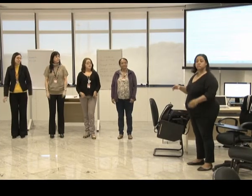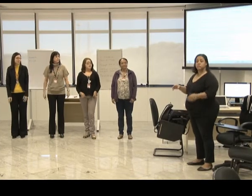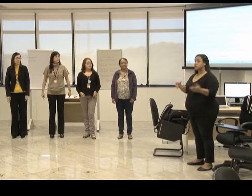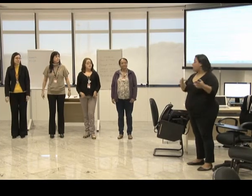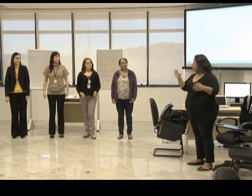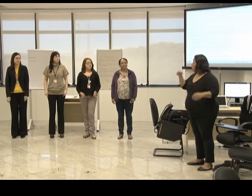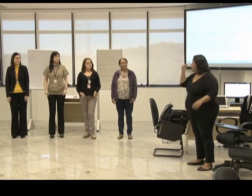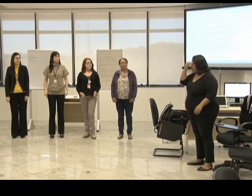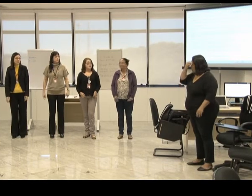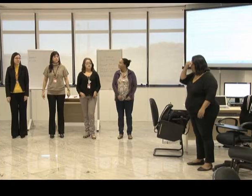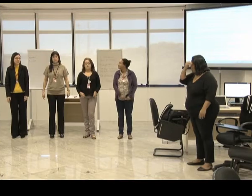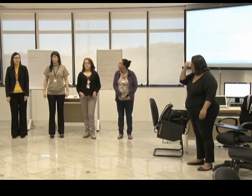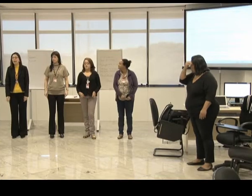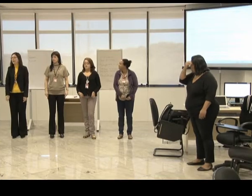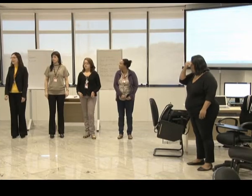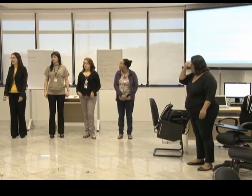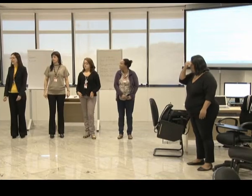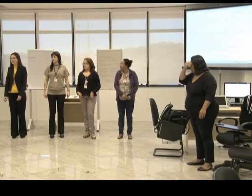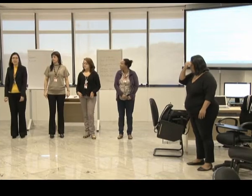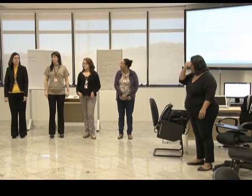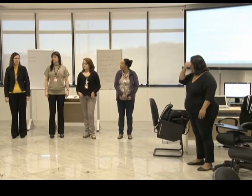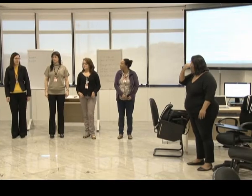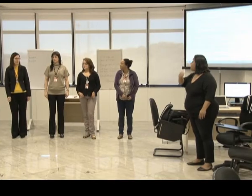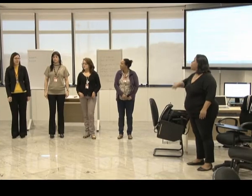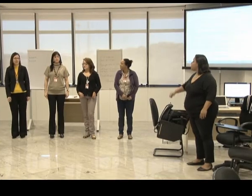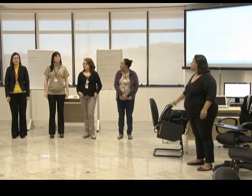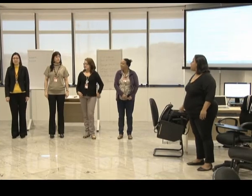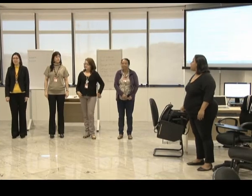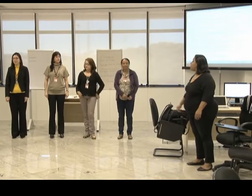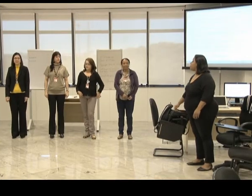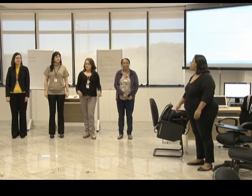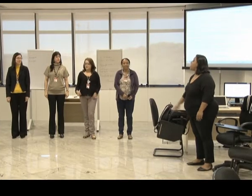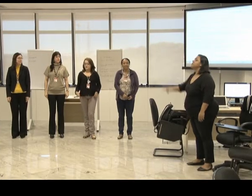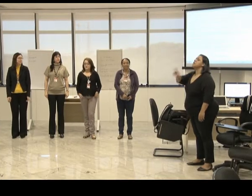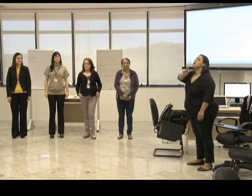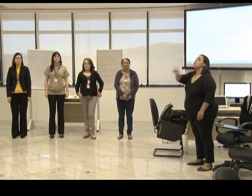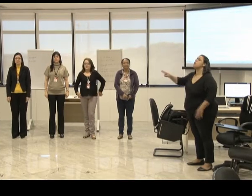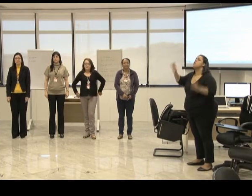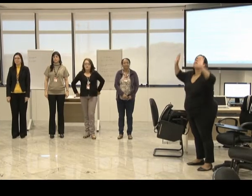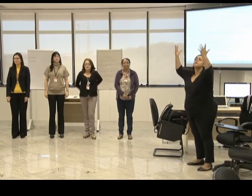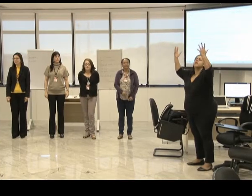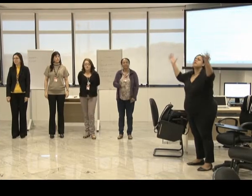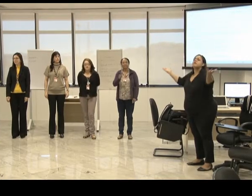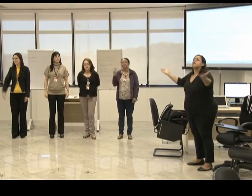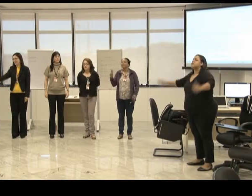Escolhe um grupo. Para perguntar qual o nome da festa?